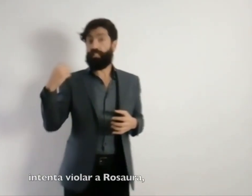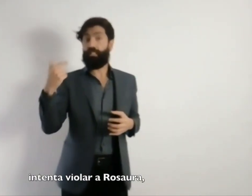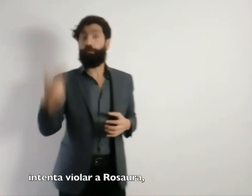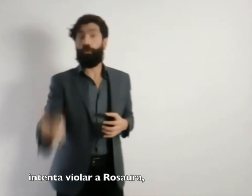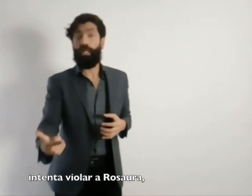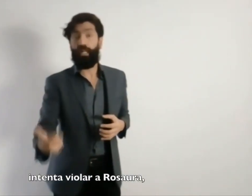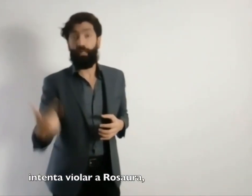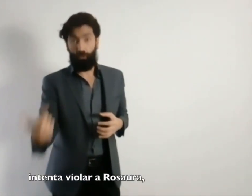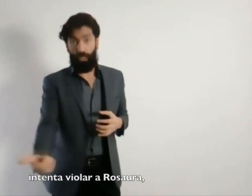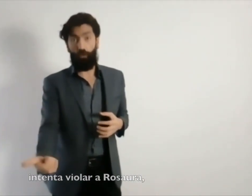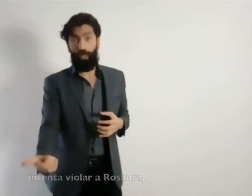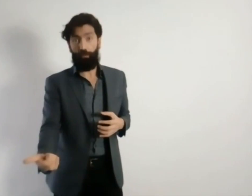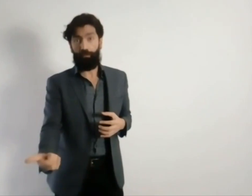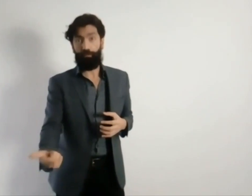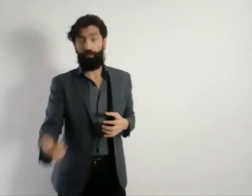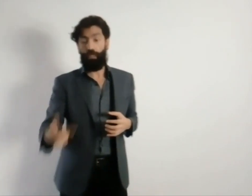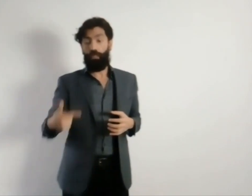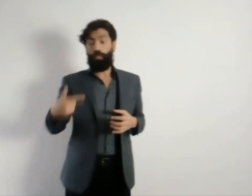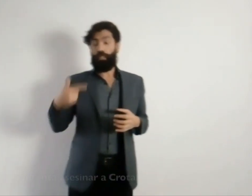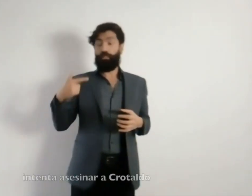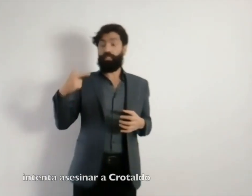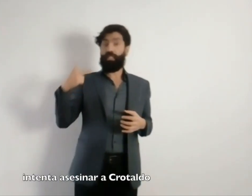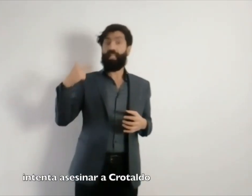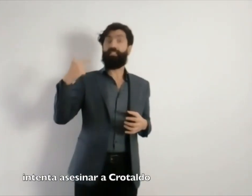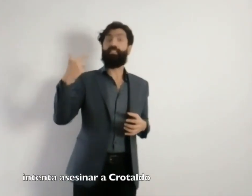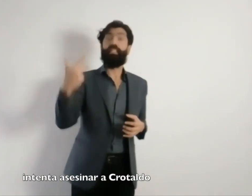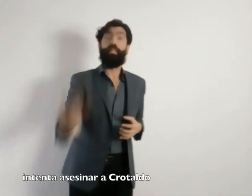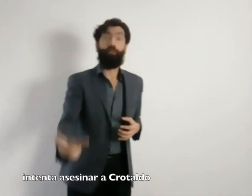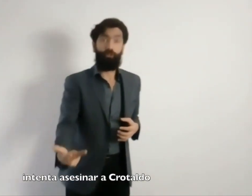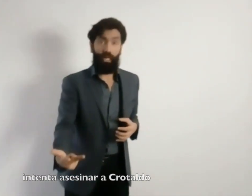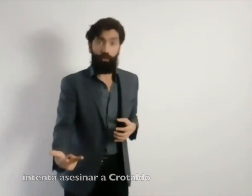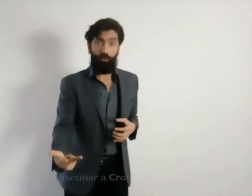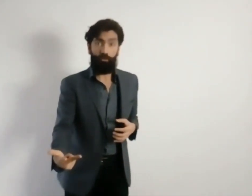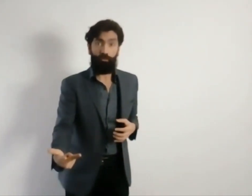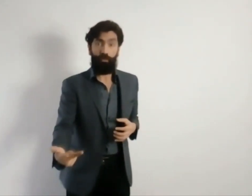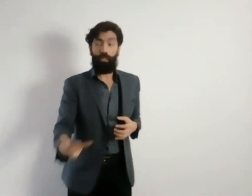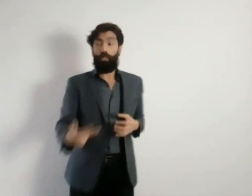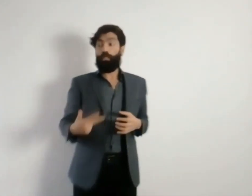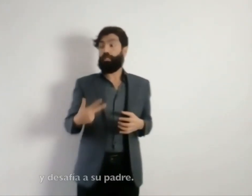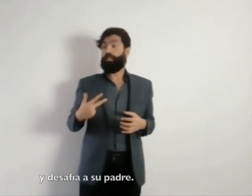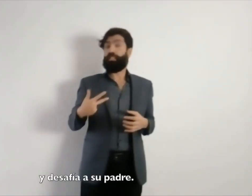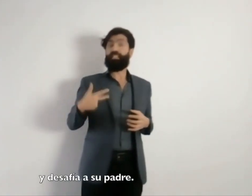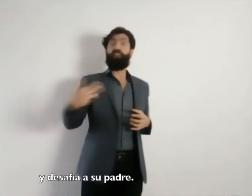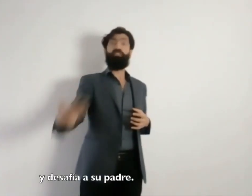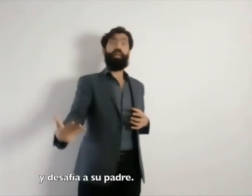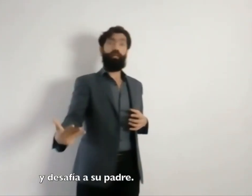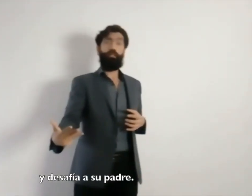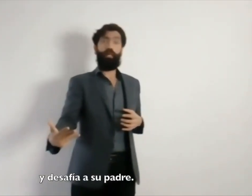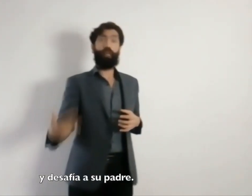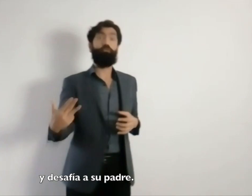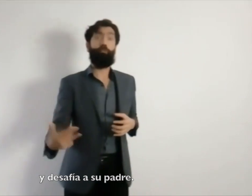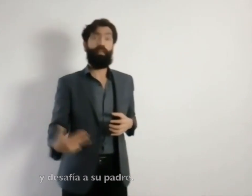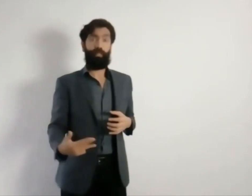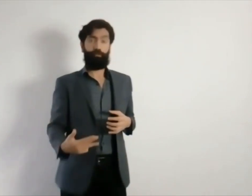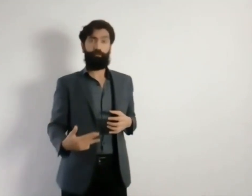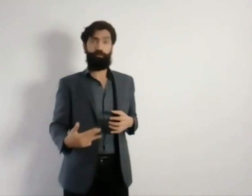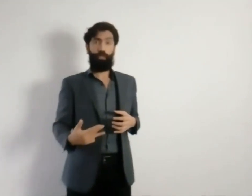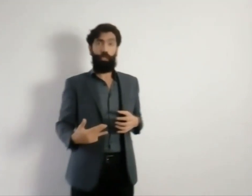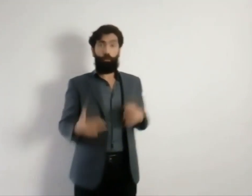intenta violar a Rosaura, intenta asesinar a Crotaldo y desafía a su padre. Por